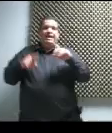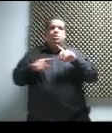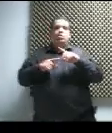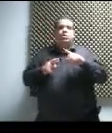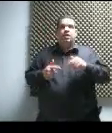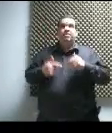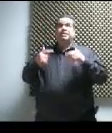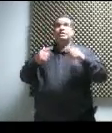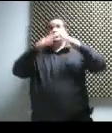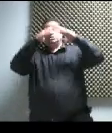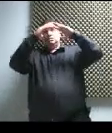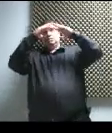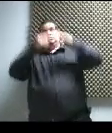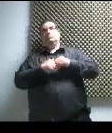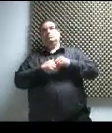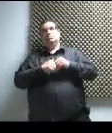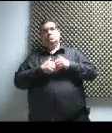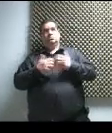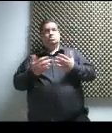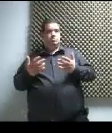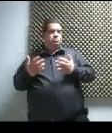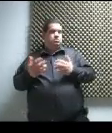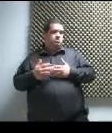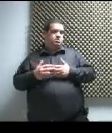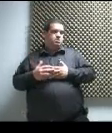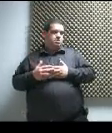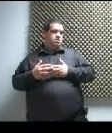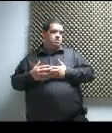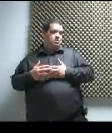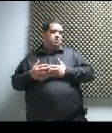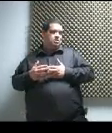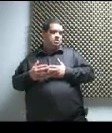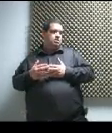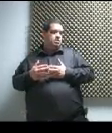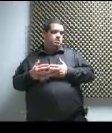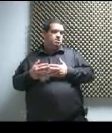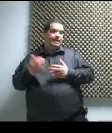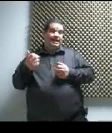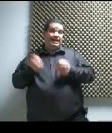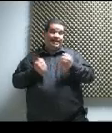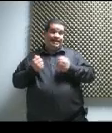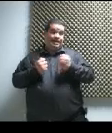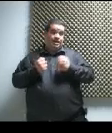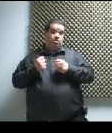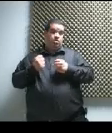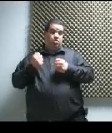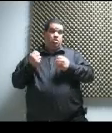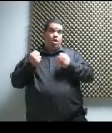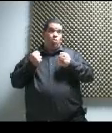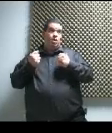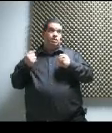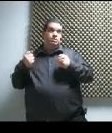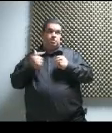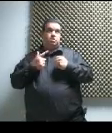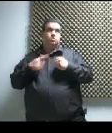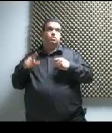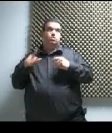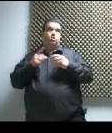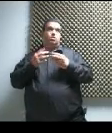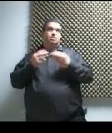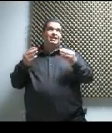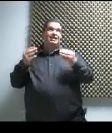pues, colapsa el techo y entonces cae. Y logras hacer de que el carro te aguante todo el soporte del